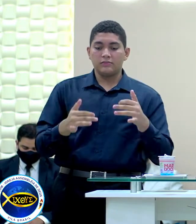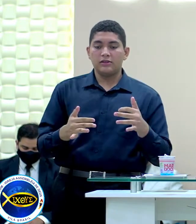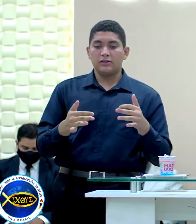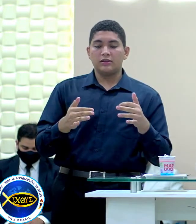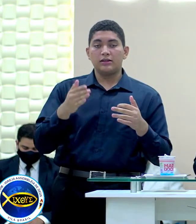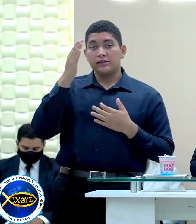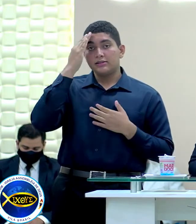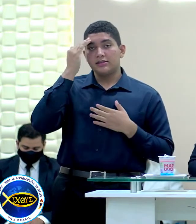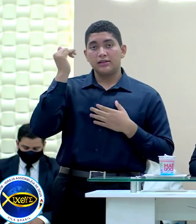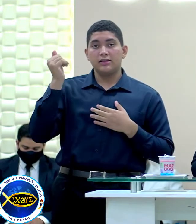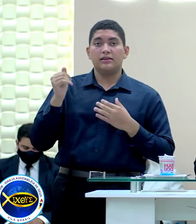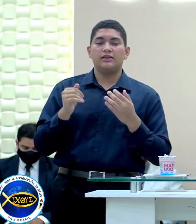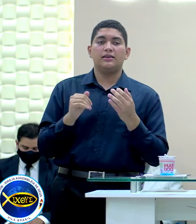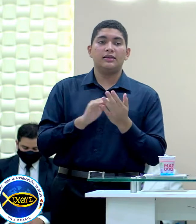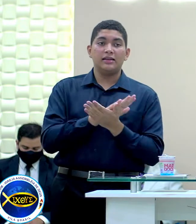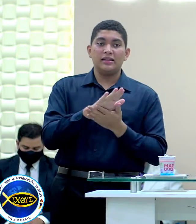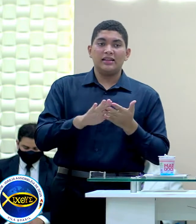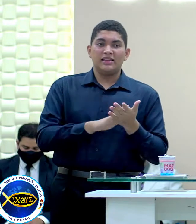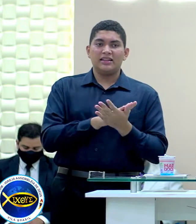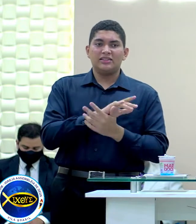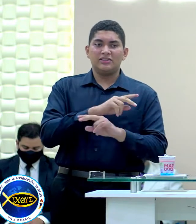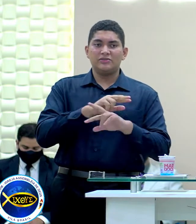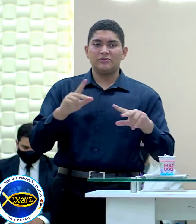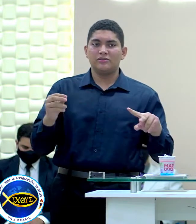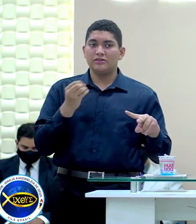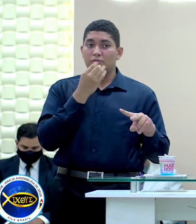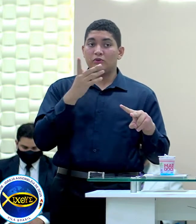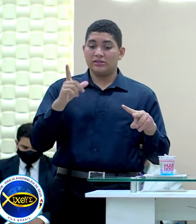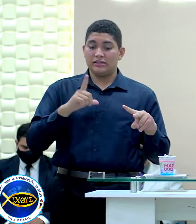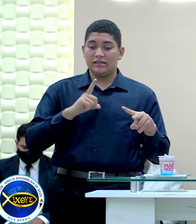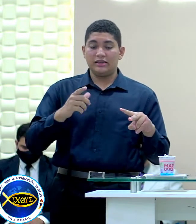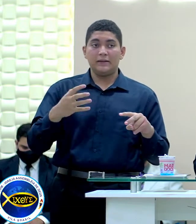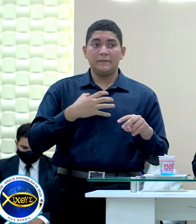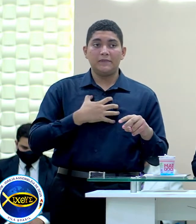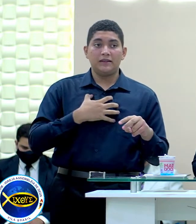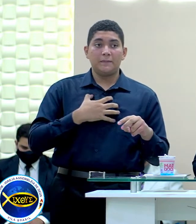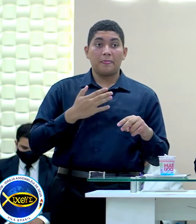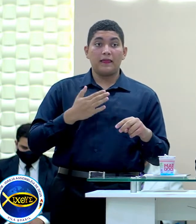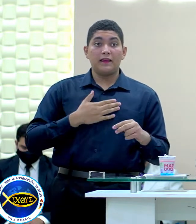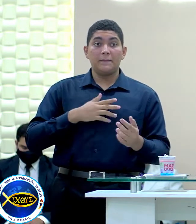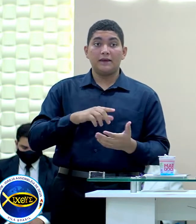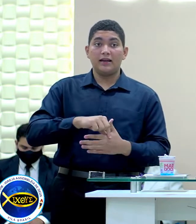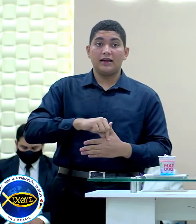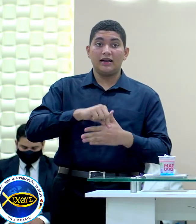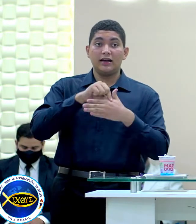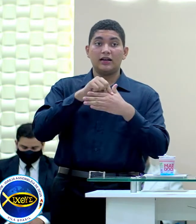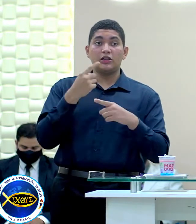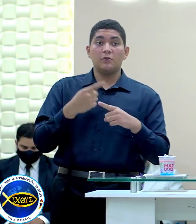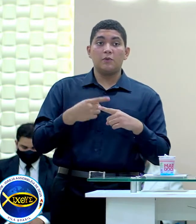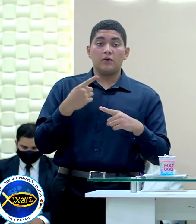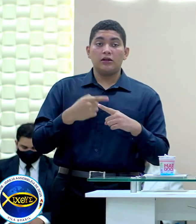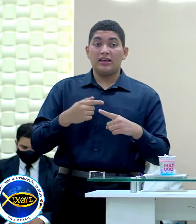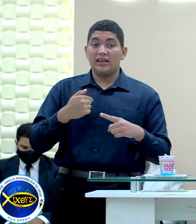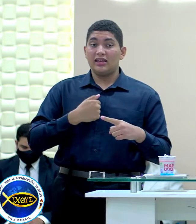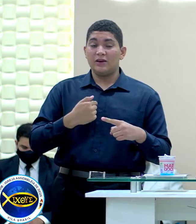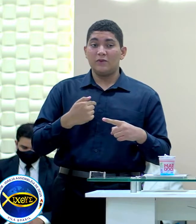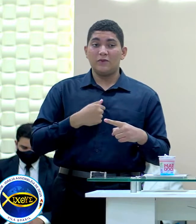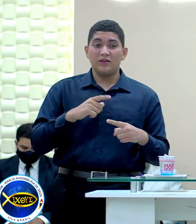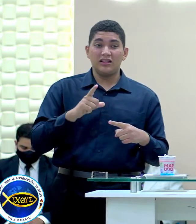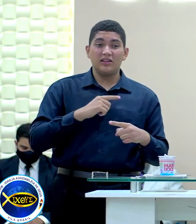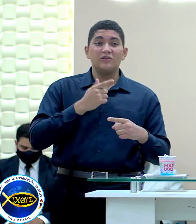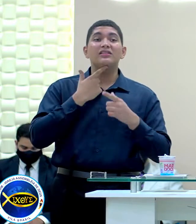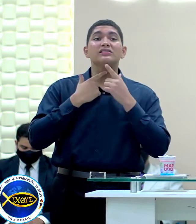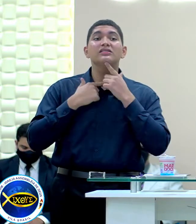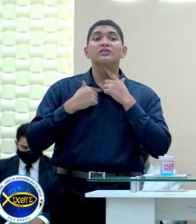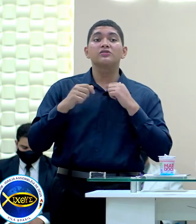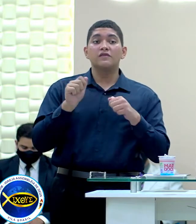que nada de bom habita em mim, isto é, em minha carne, porque tenho o desejo de fazer o que é